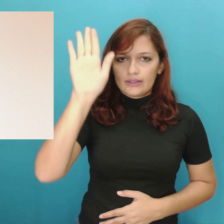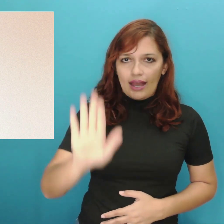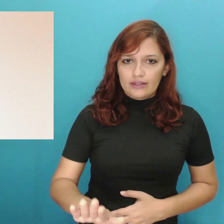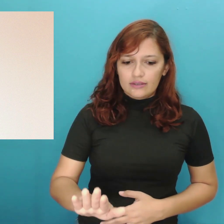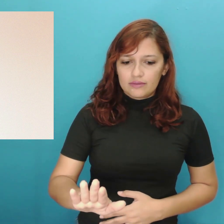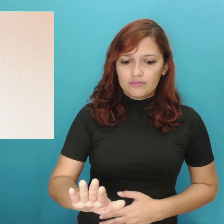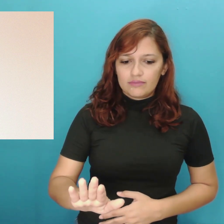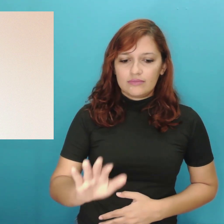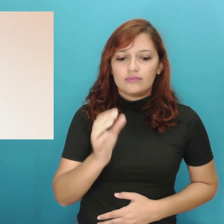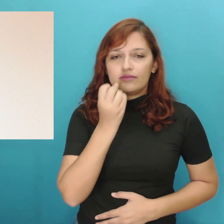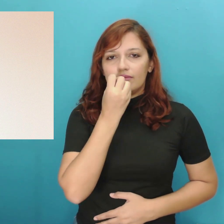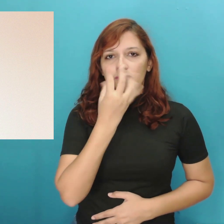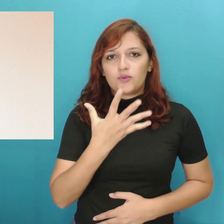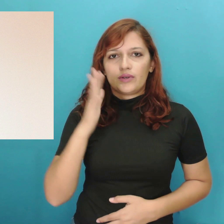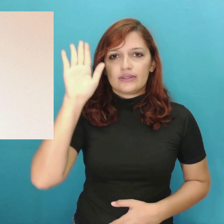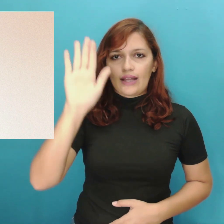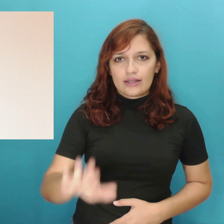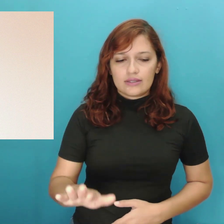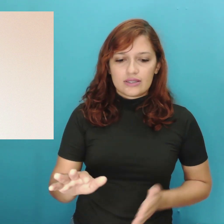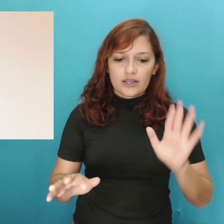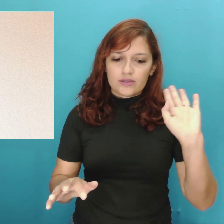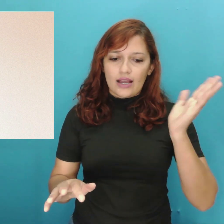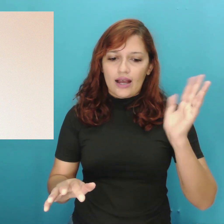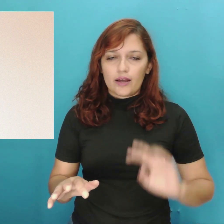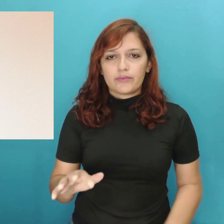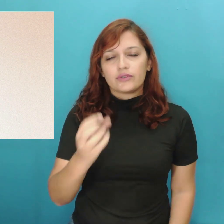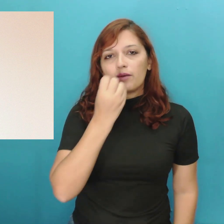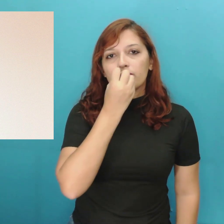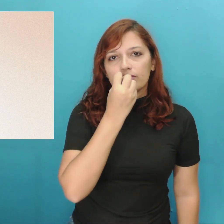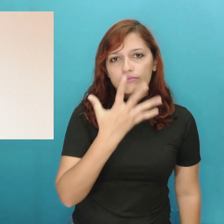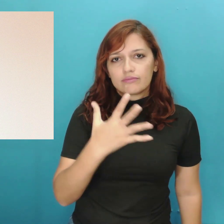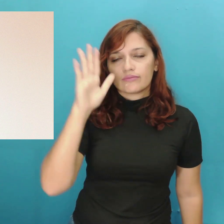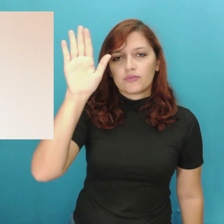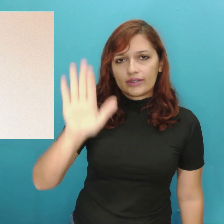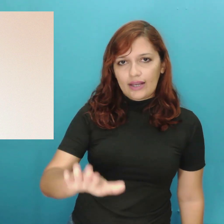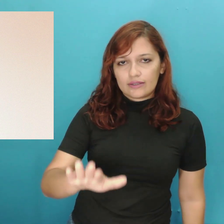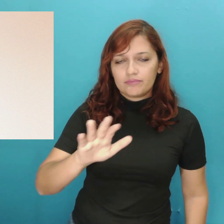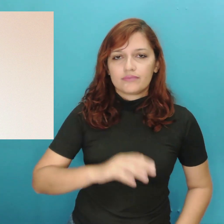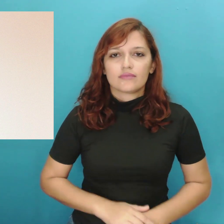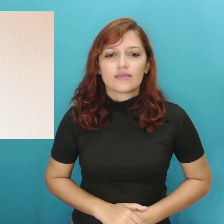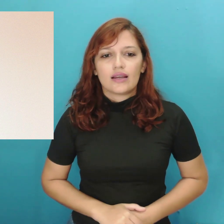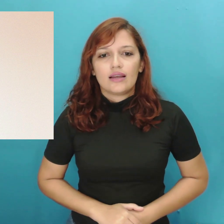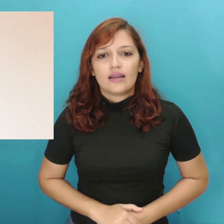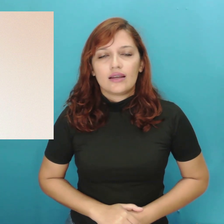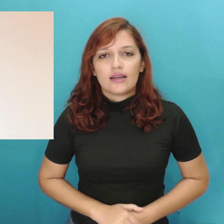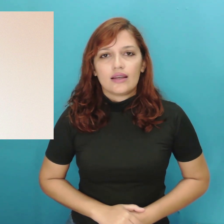tarde, boa, sem usar a mão de apoio. Boa tarde.